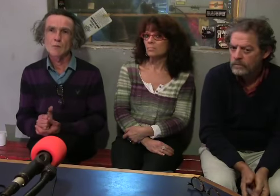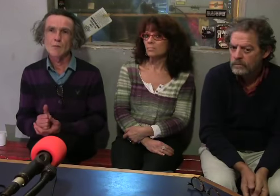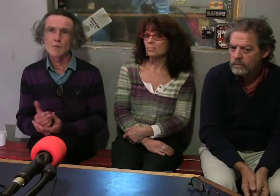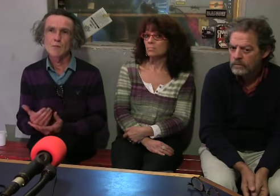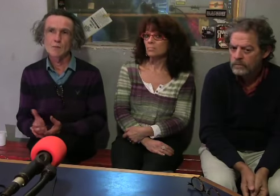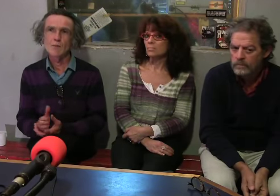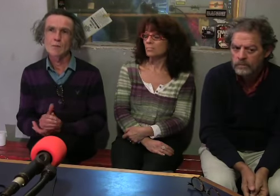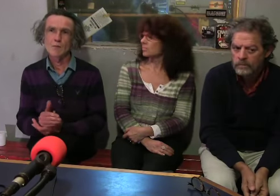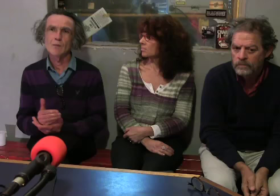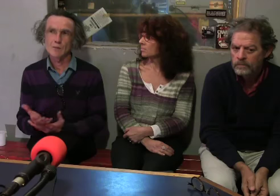peuple sourd.